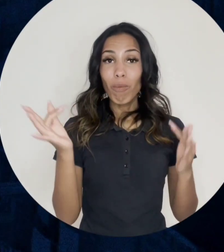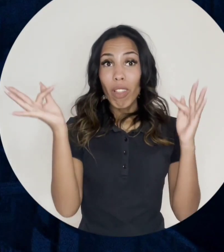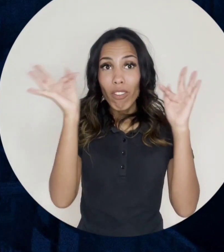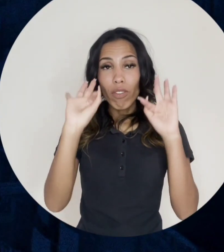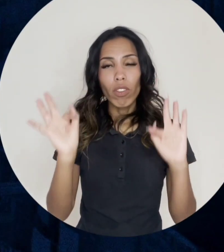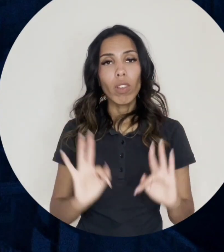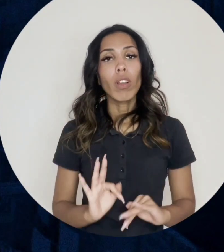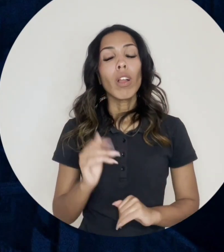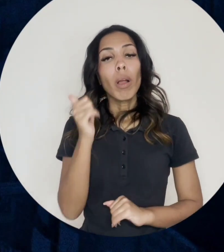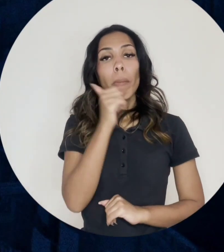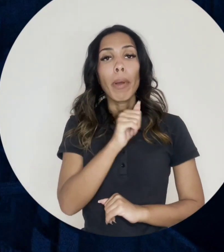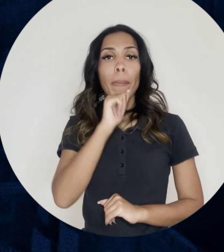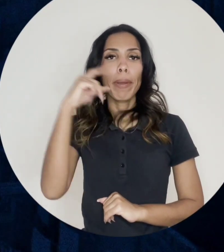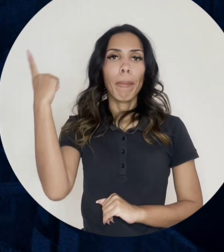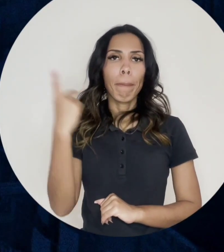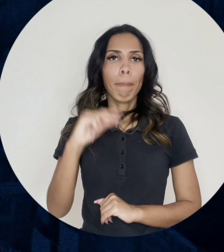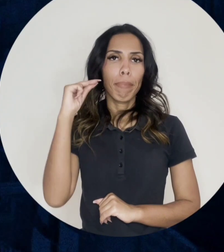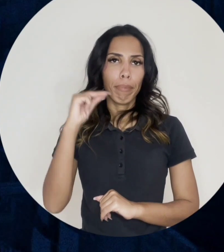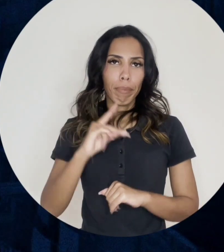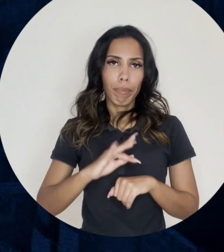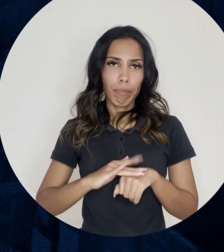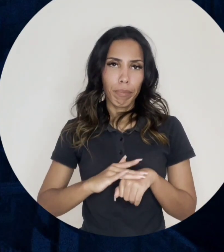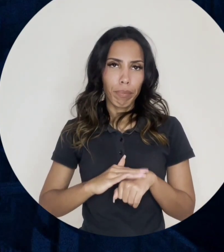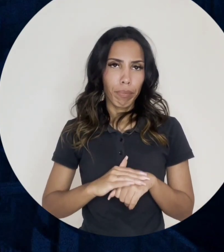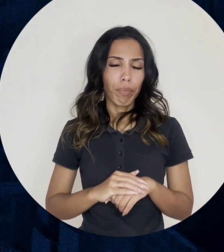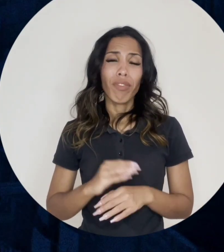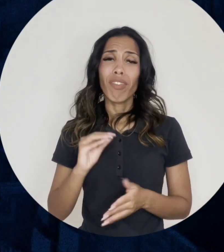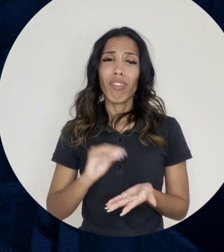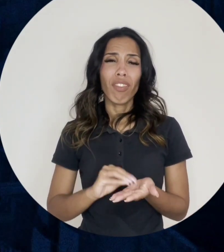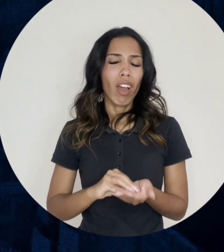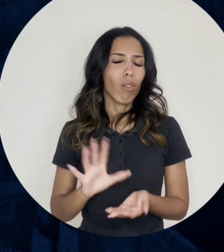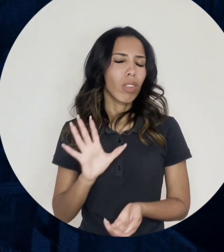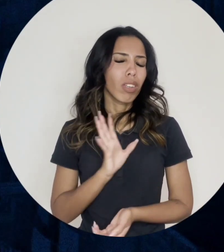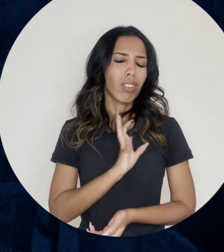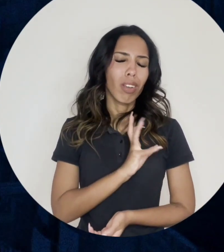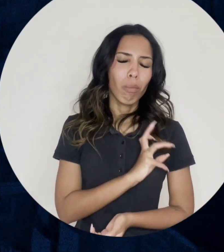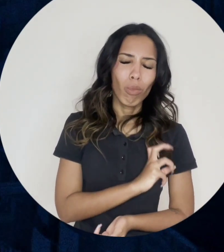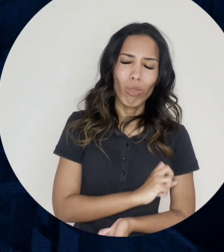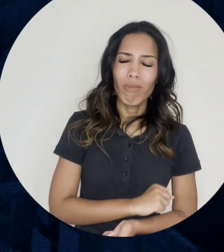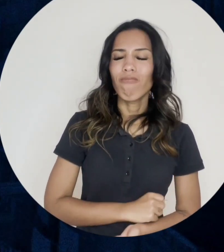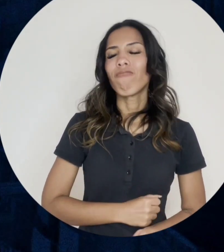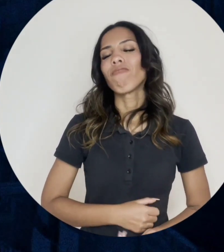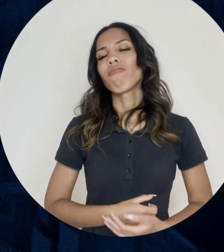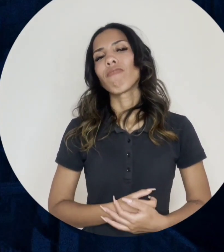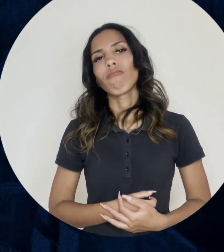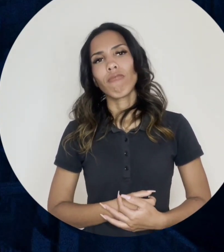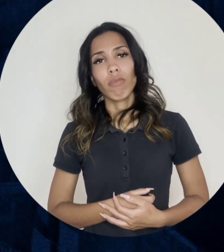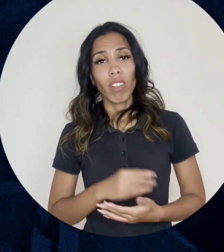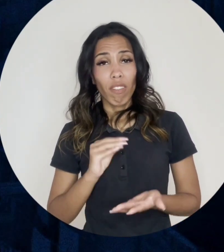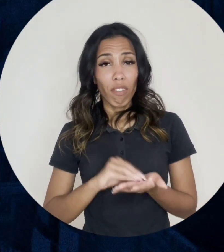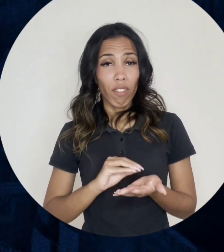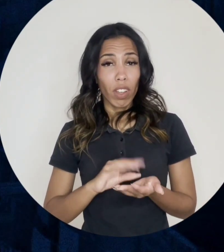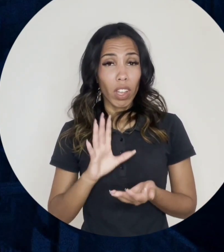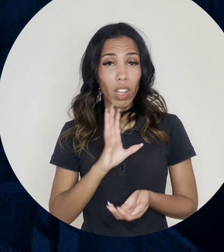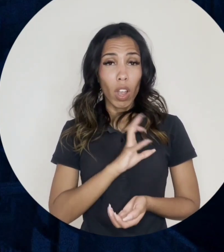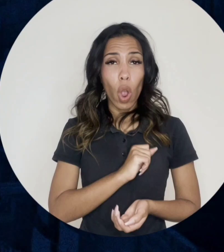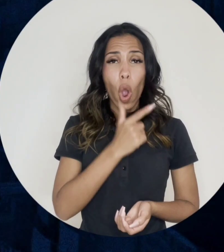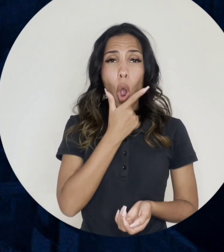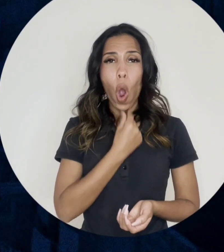mãe adoeceu, falta de amor, eu falo isso. Falta de amor não é só de homem ou